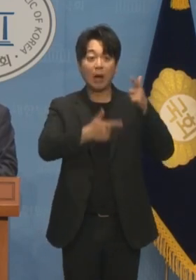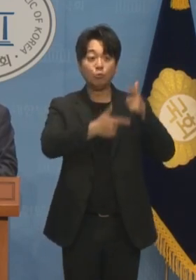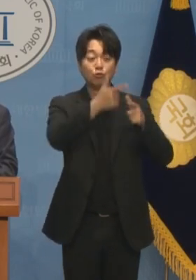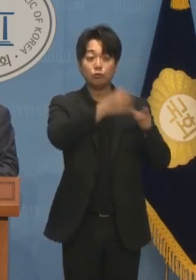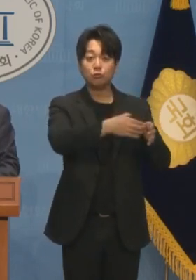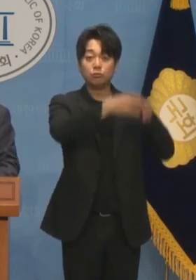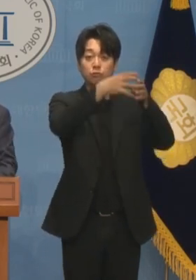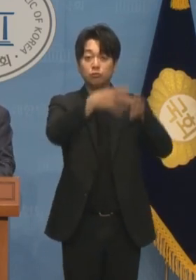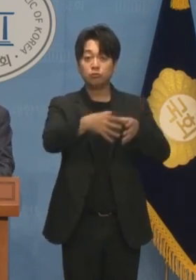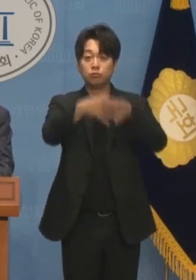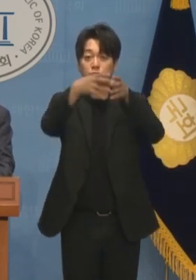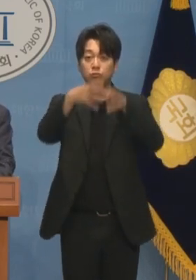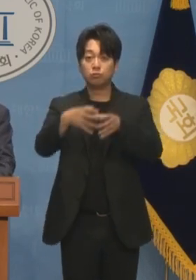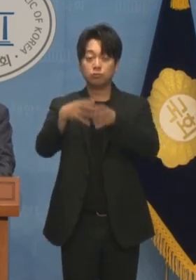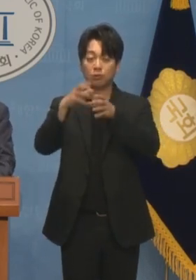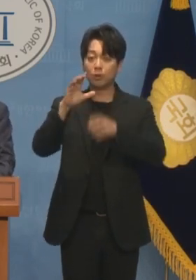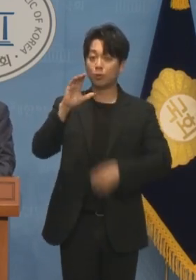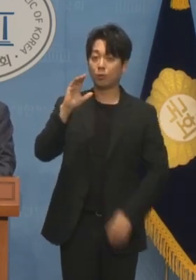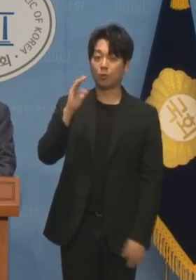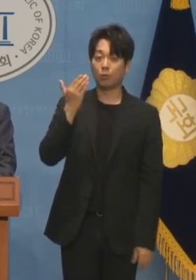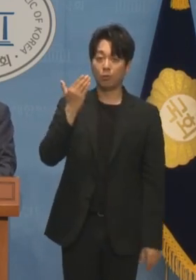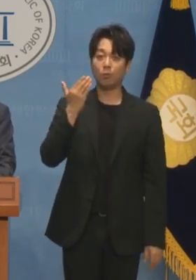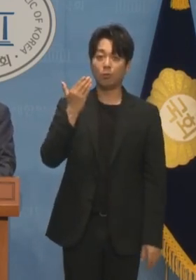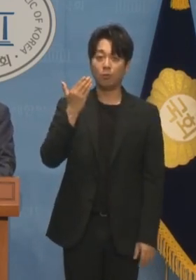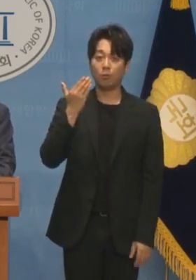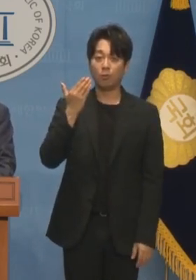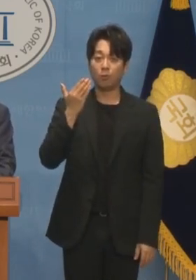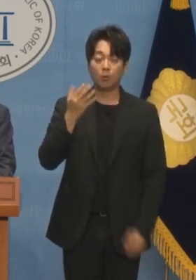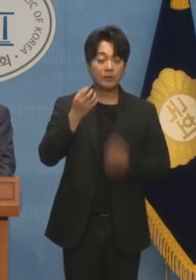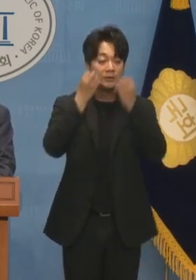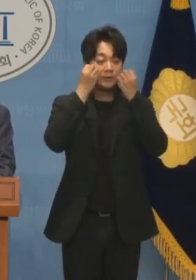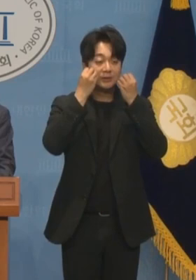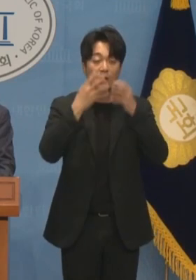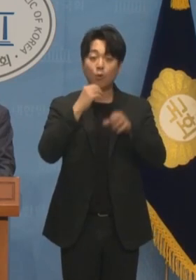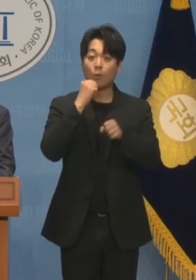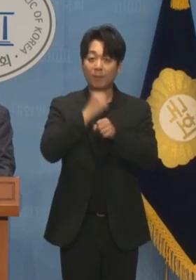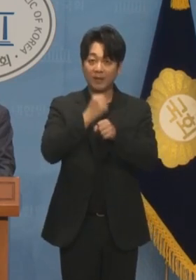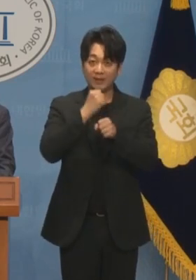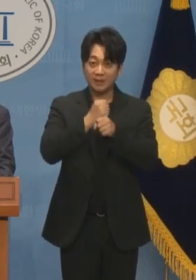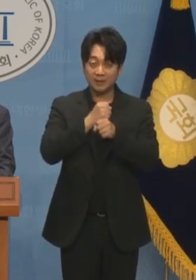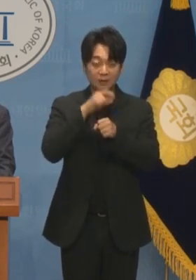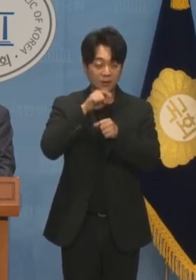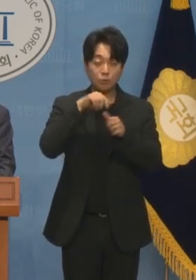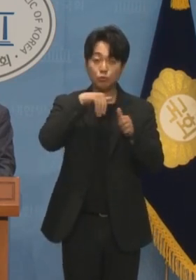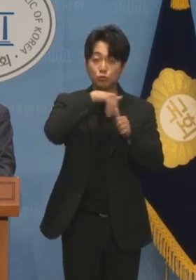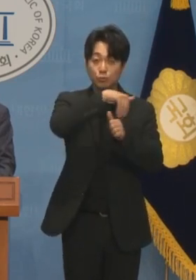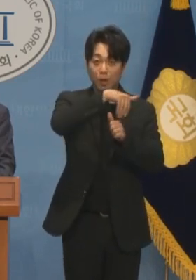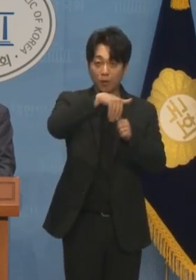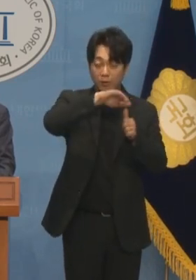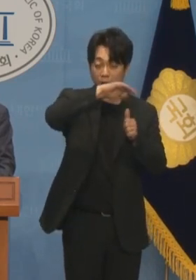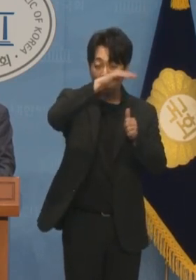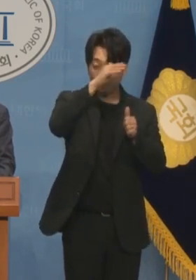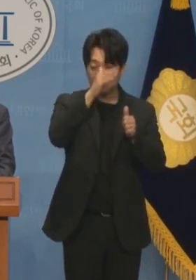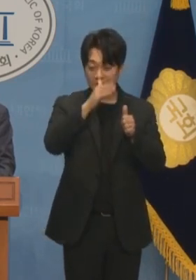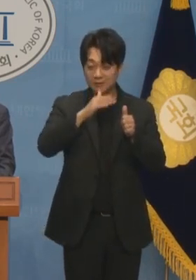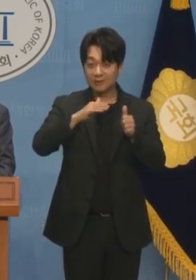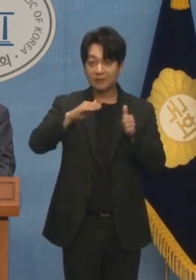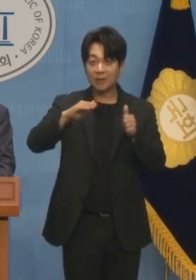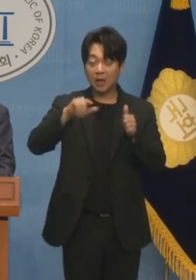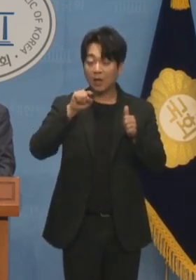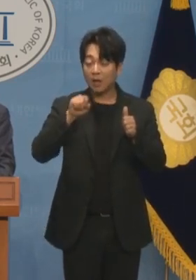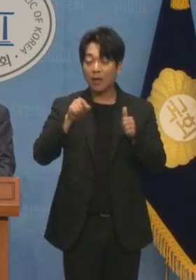심겨졌으며 특히 새롭게 조성된 정원의 둔덕 경사면에 한강